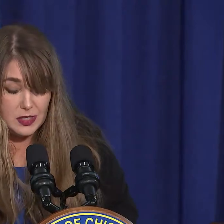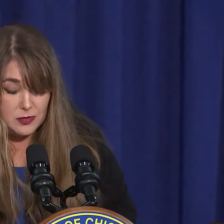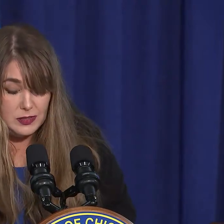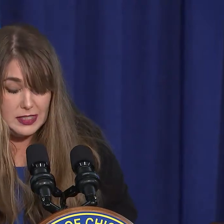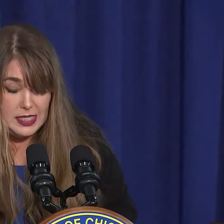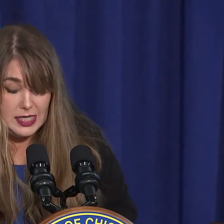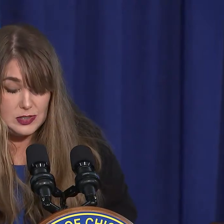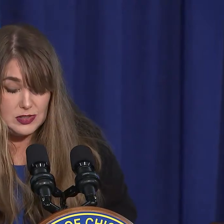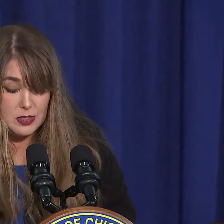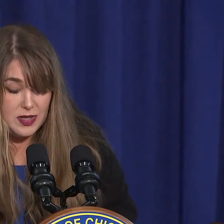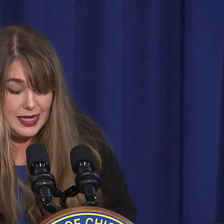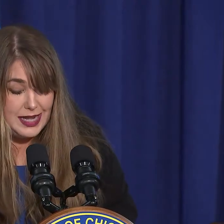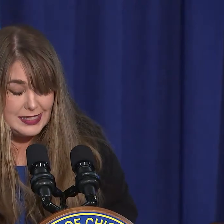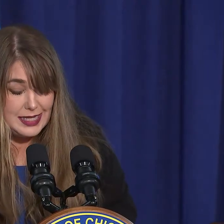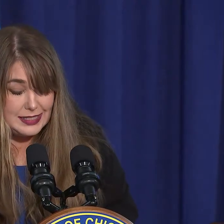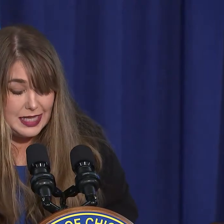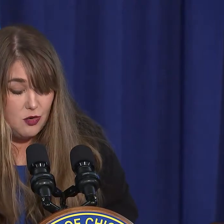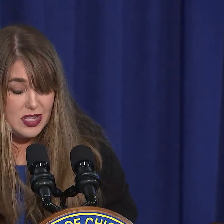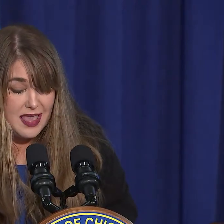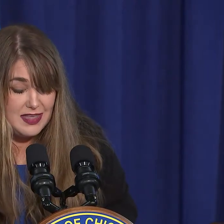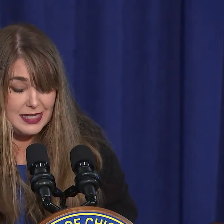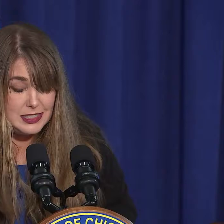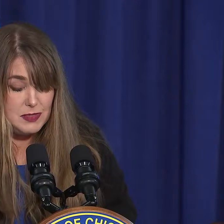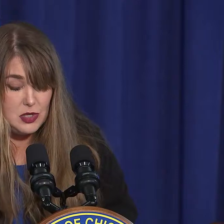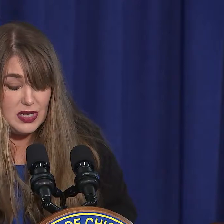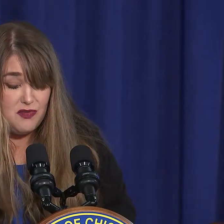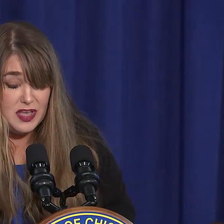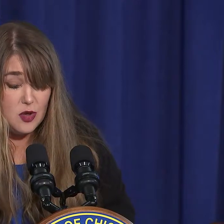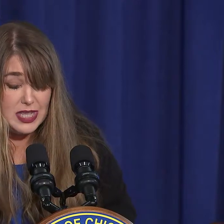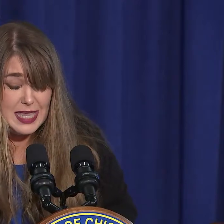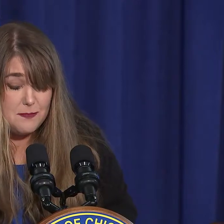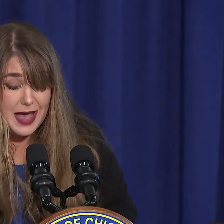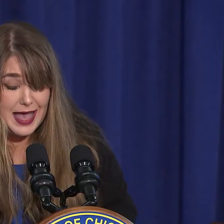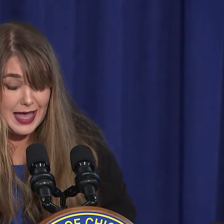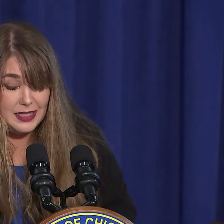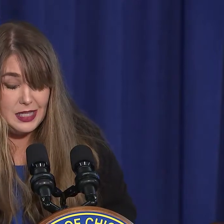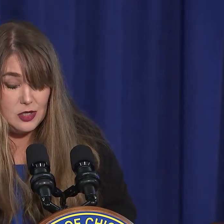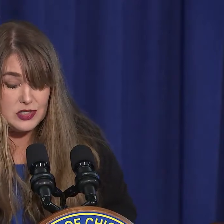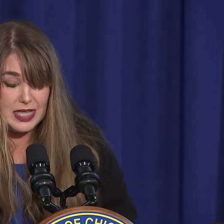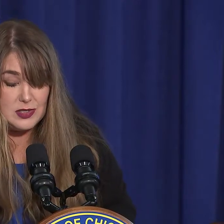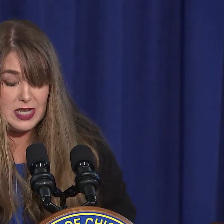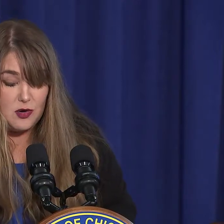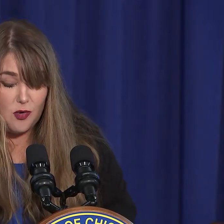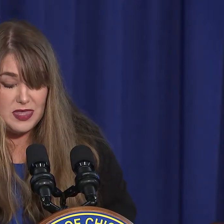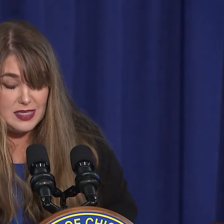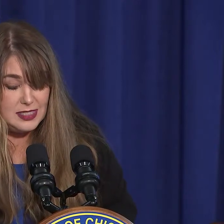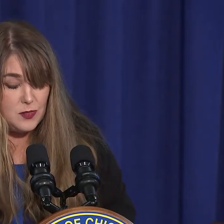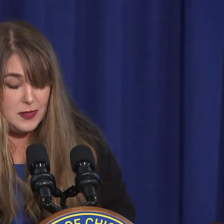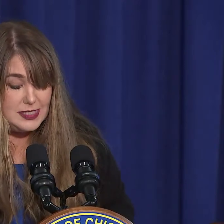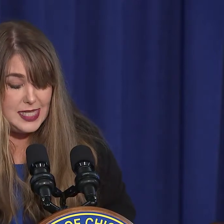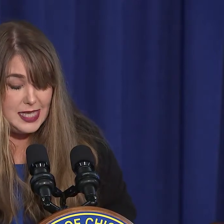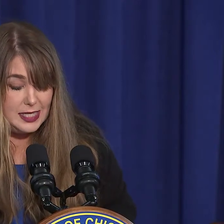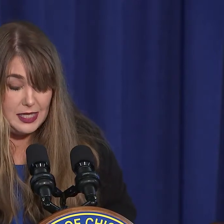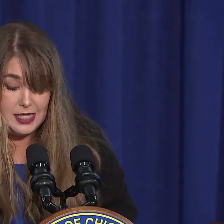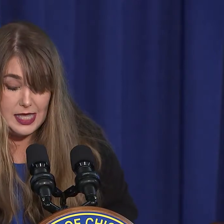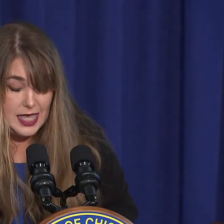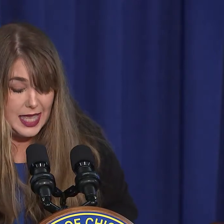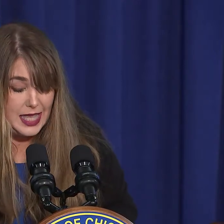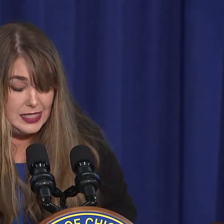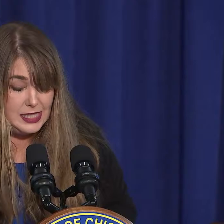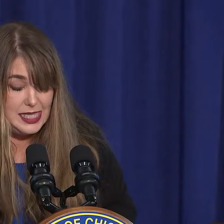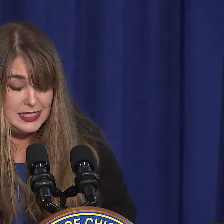de febrero, esto se encuentra en la categoría de transmisión inferior y baja. Los casos de COVID-19